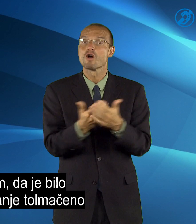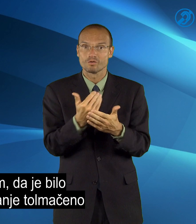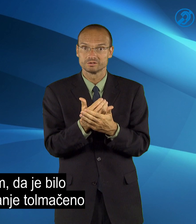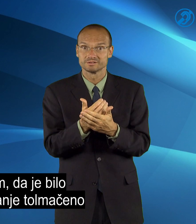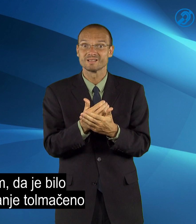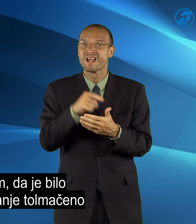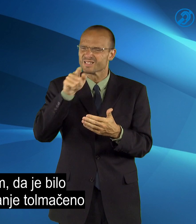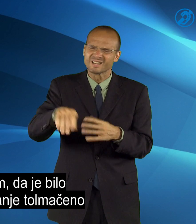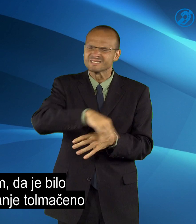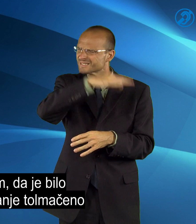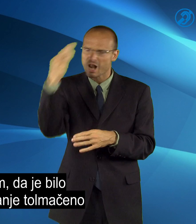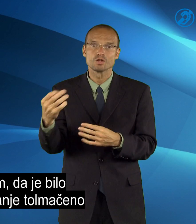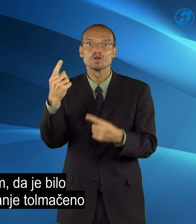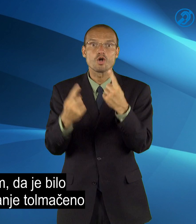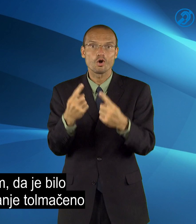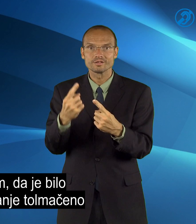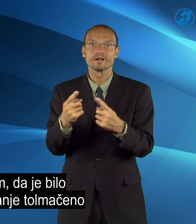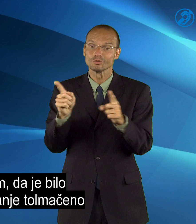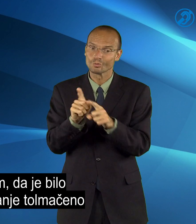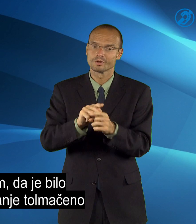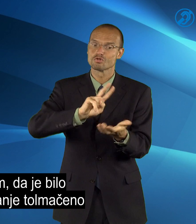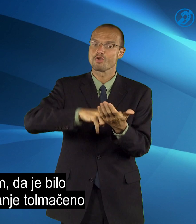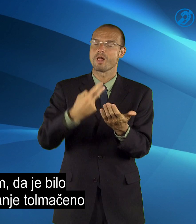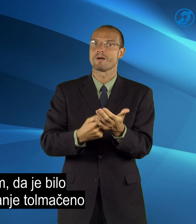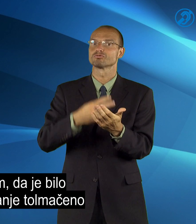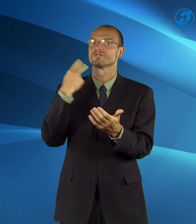dogajanje tolmačeno v slovenski znakovni jezik.